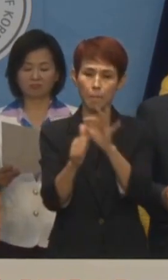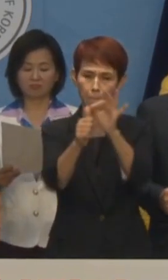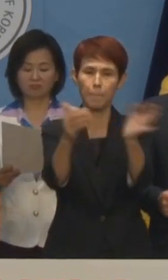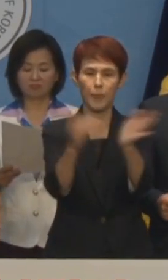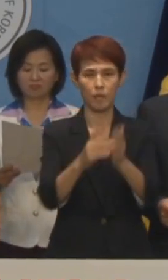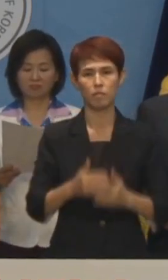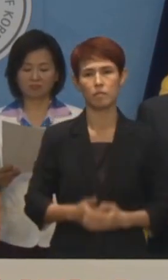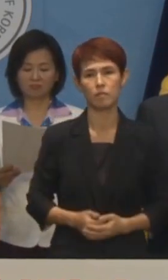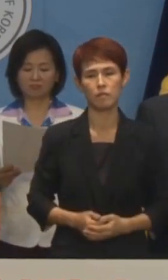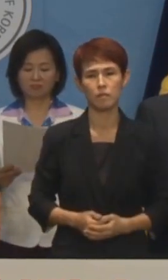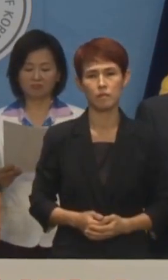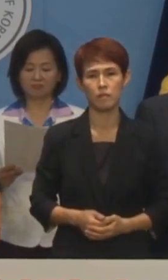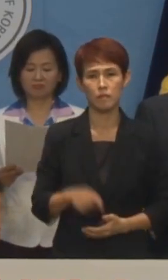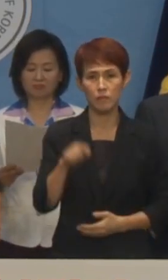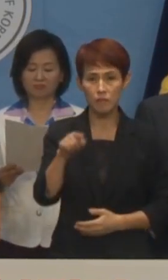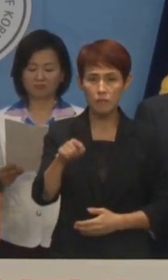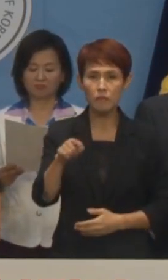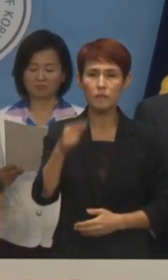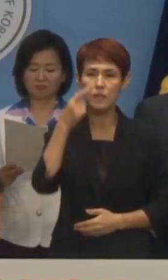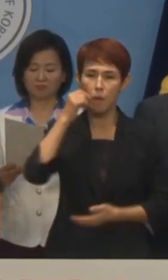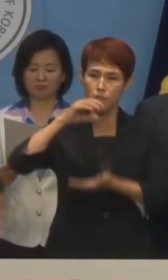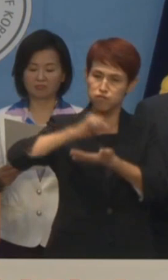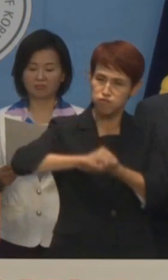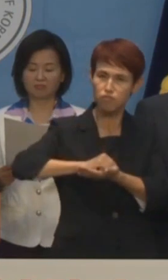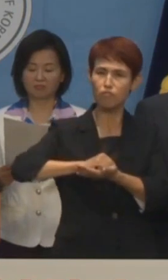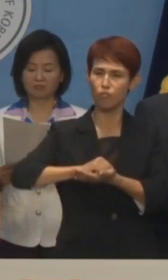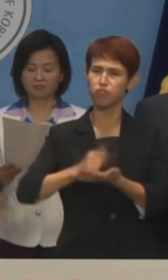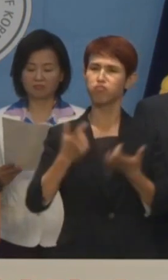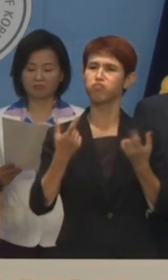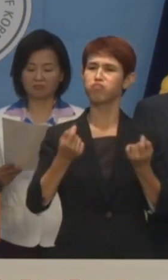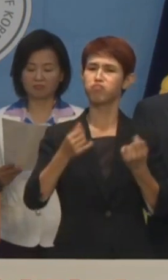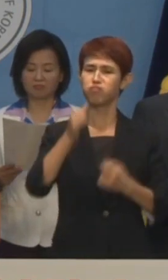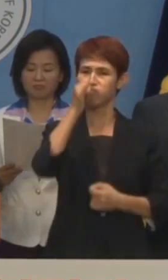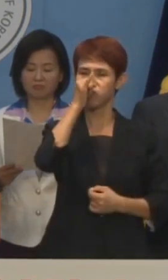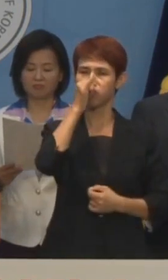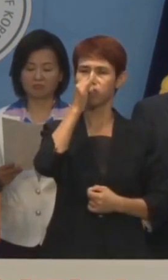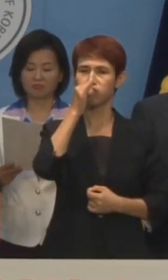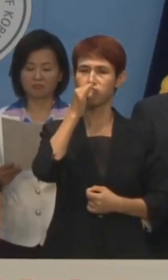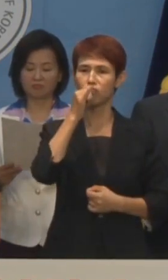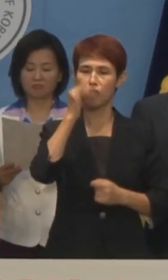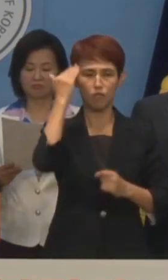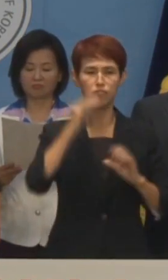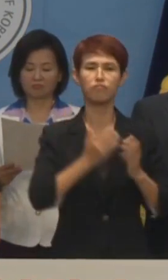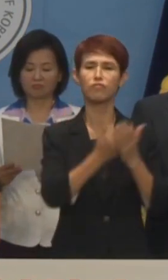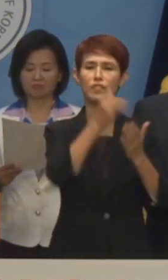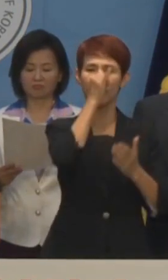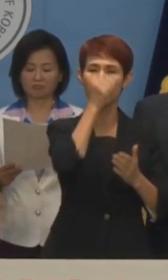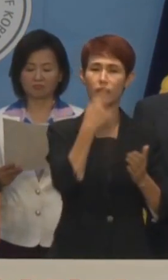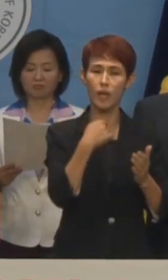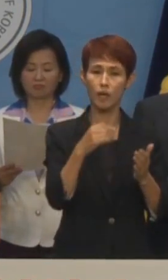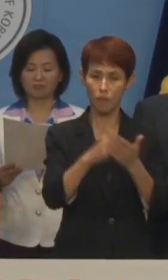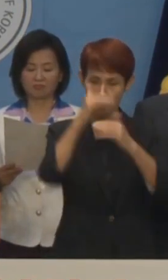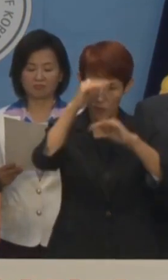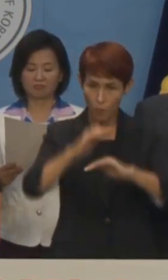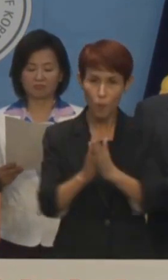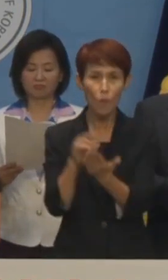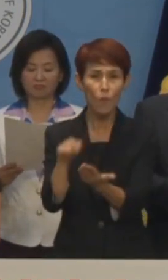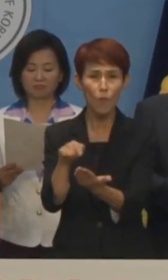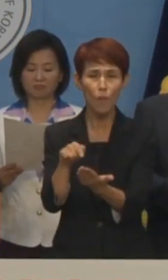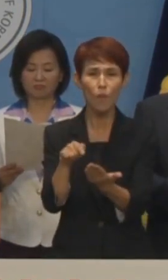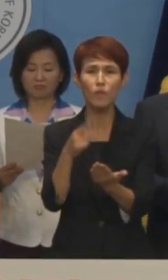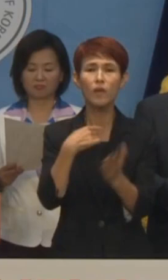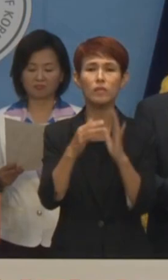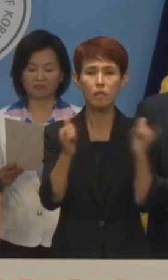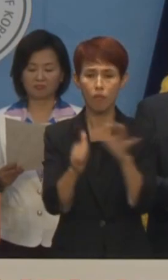일제 식민지 지배를 미화, 왜곡하는 내용으로 점철된 대표적인 뉴라이트 저서이다.